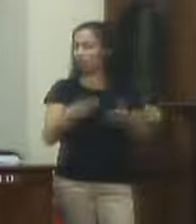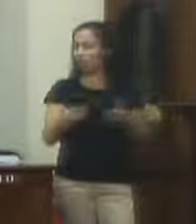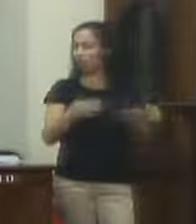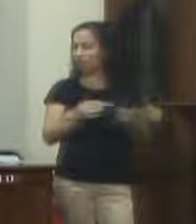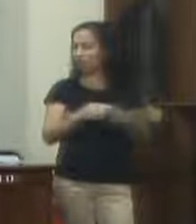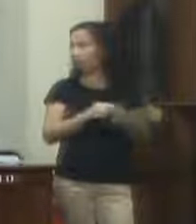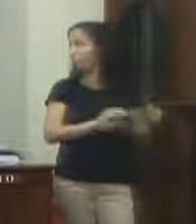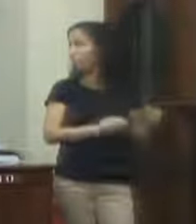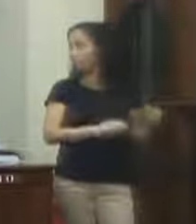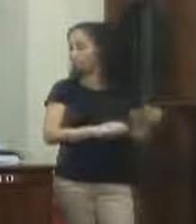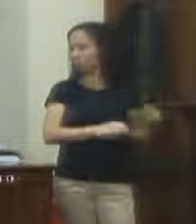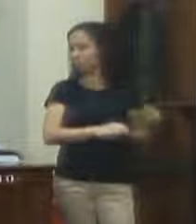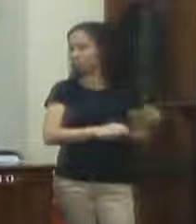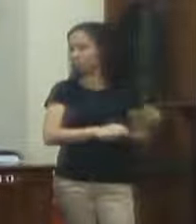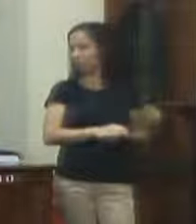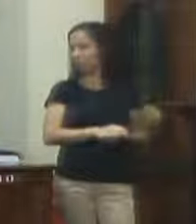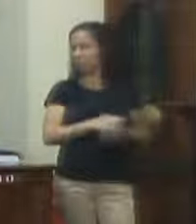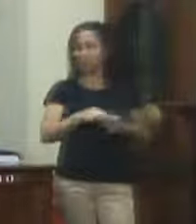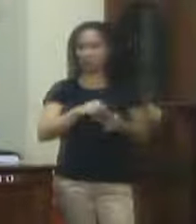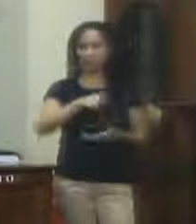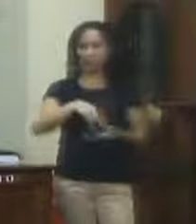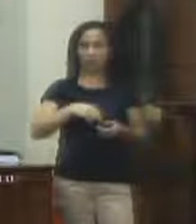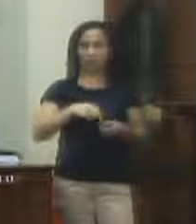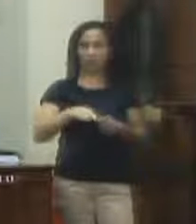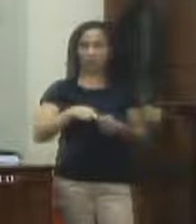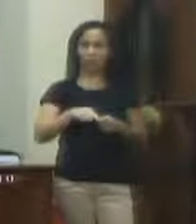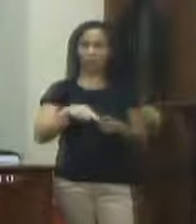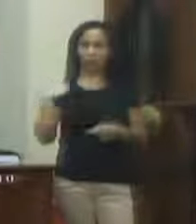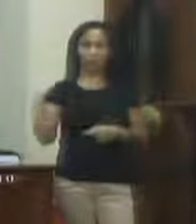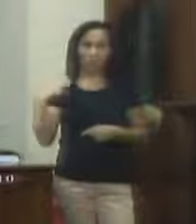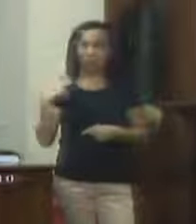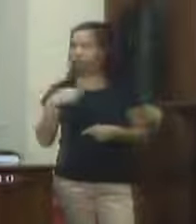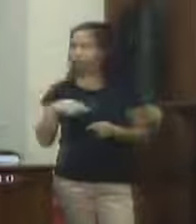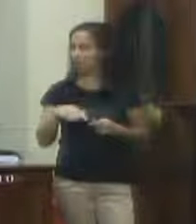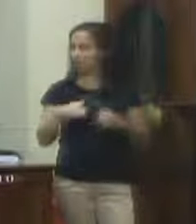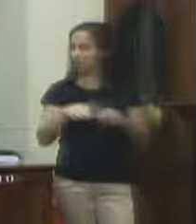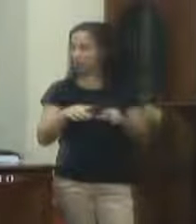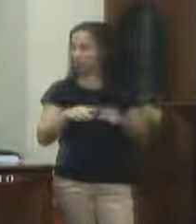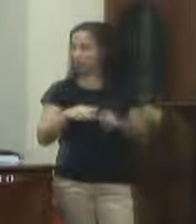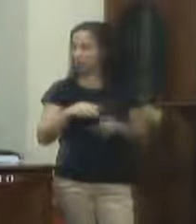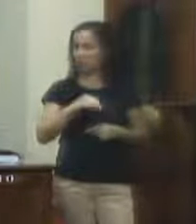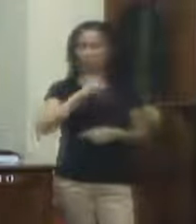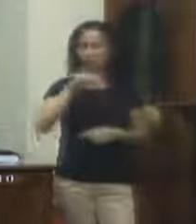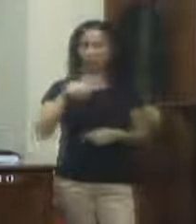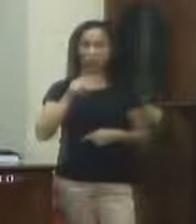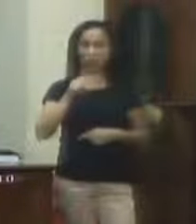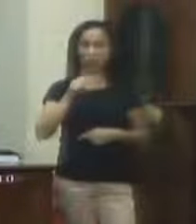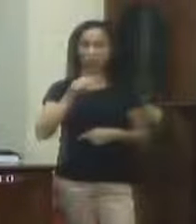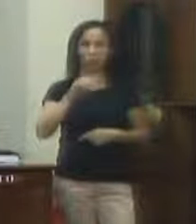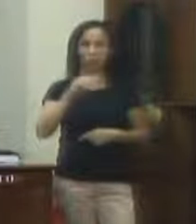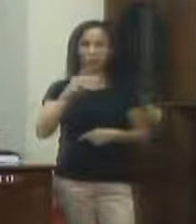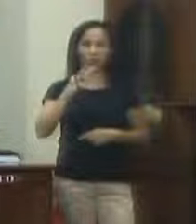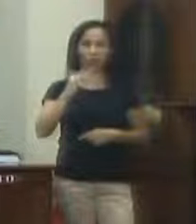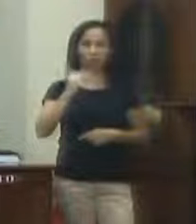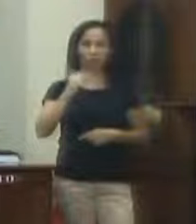convocação, através do requerimento do vereador que se encontra hoje justificado, professor